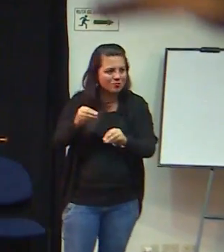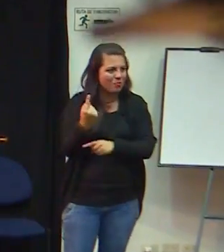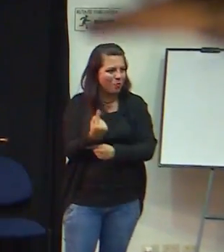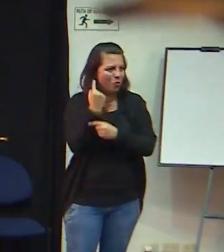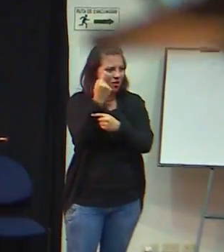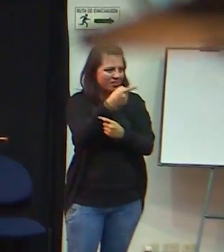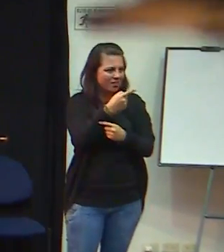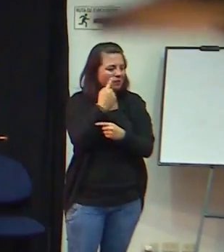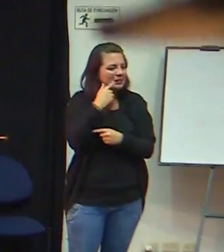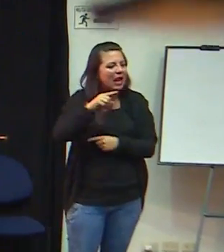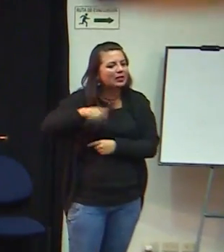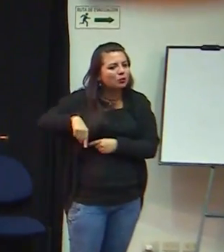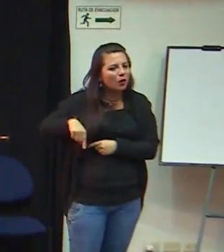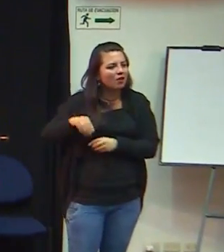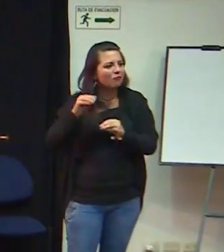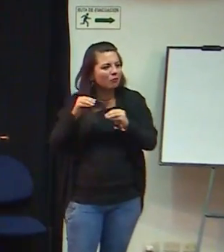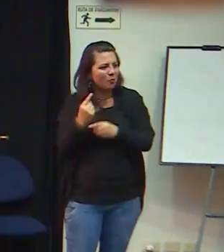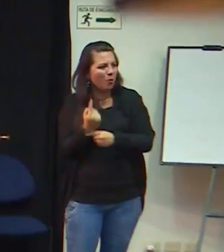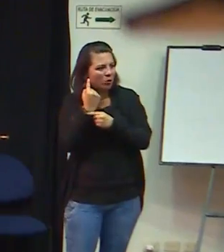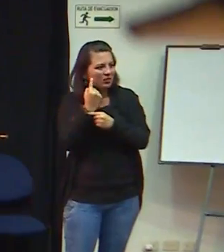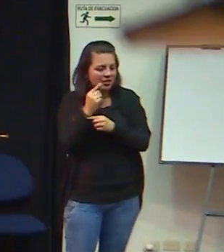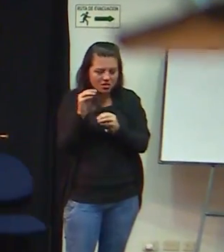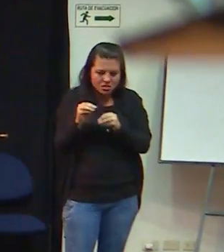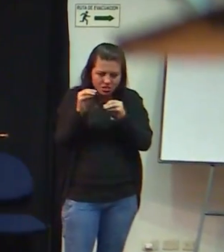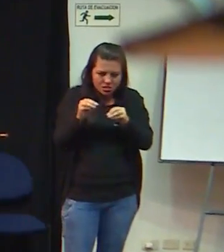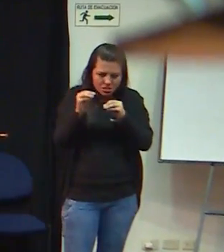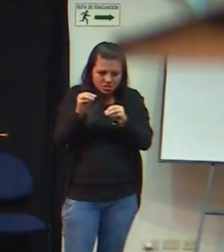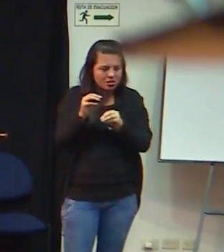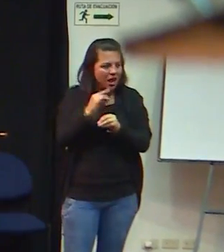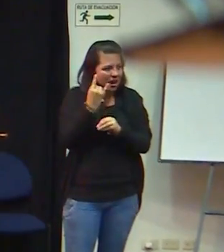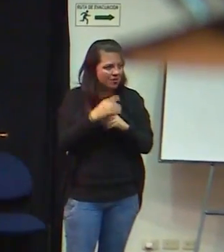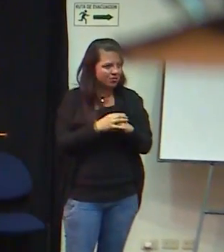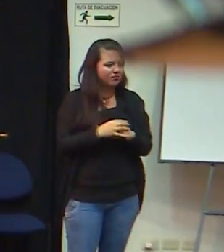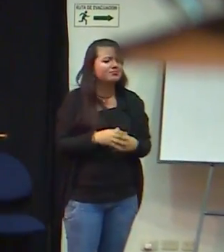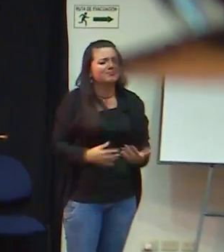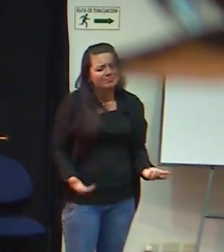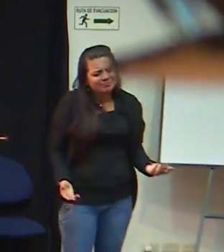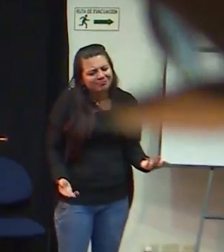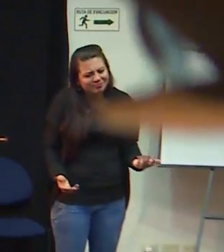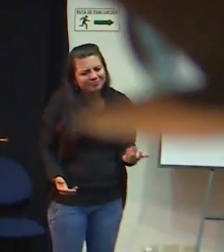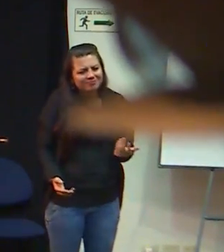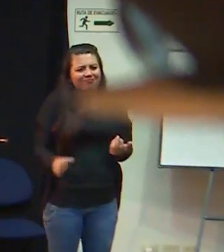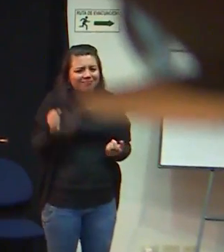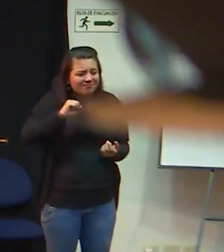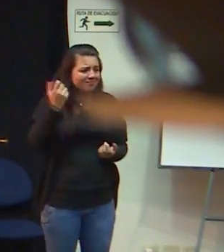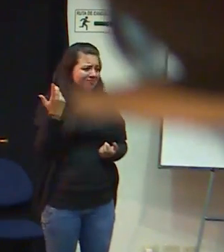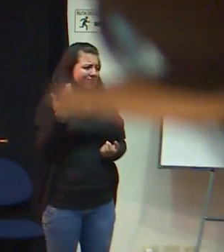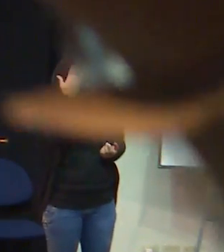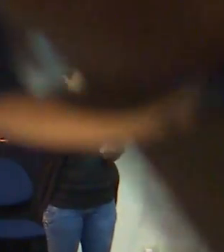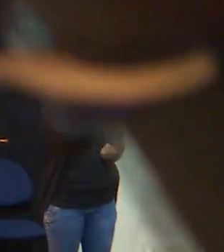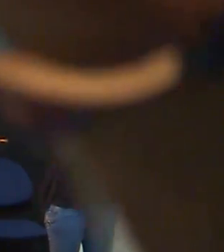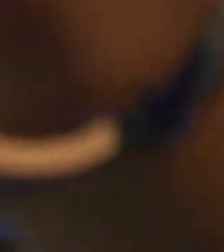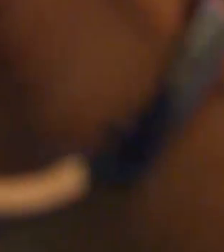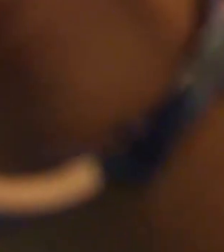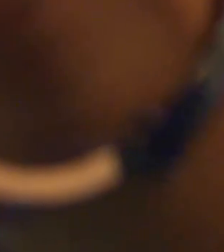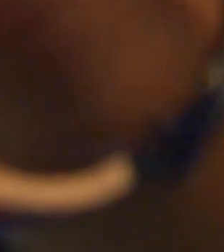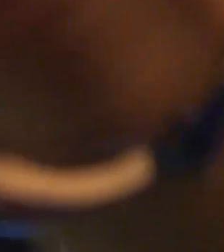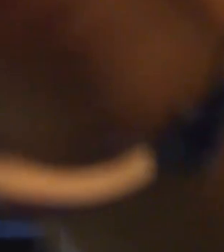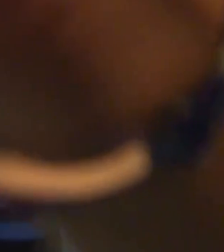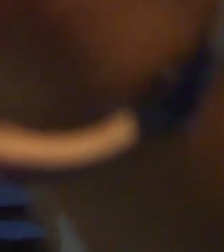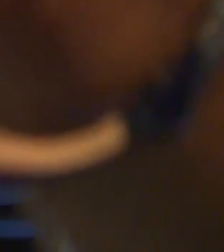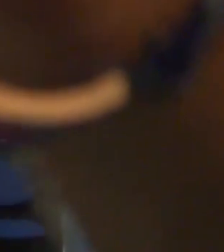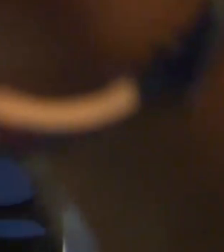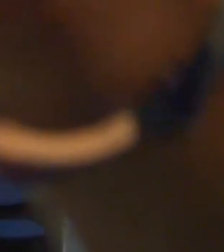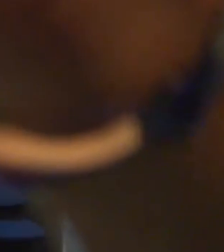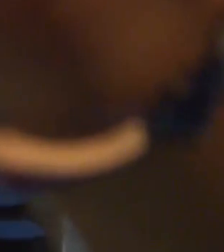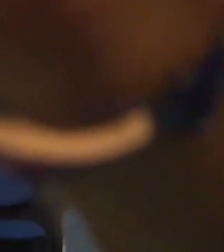él, ¿sí? Donde evidentemente, porque son personas que hasta hace muy poco se están visibilizando